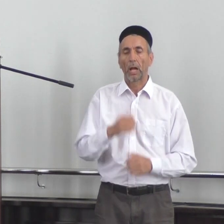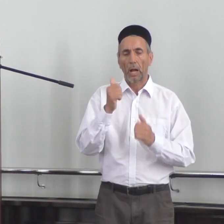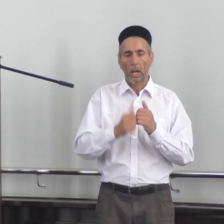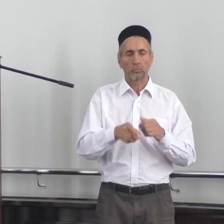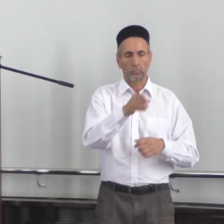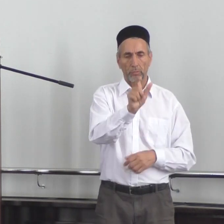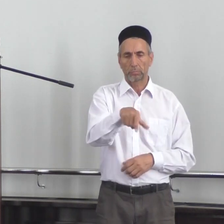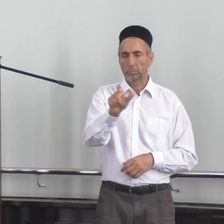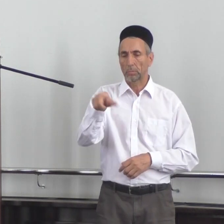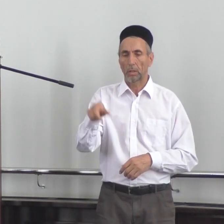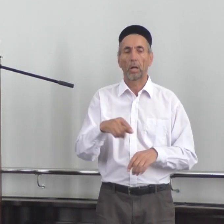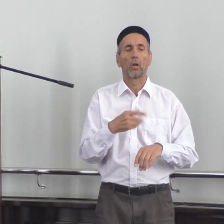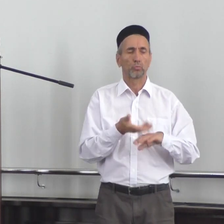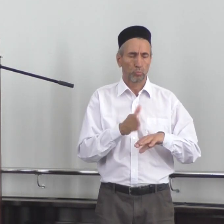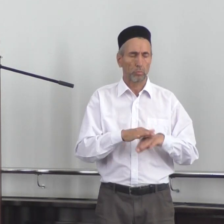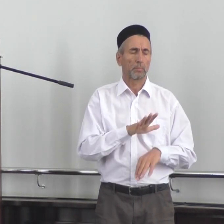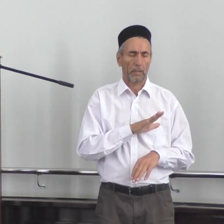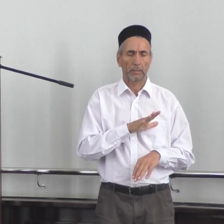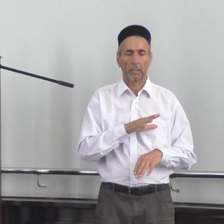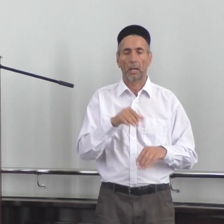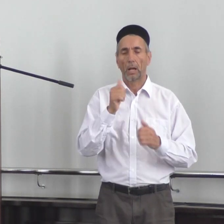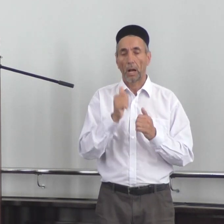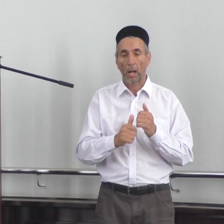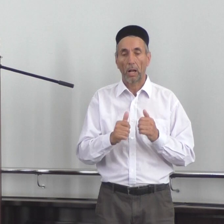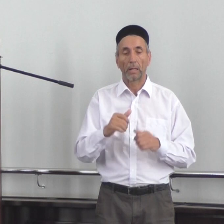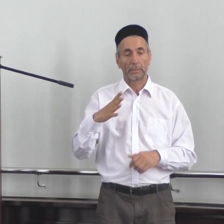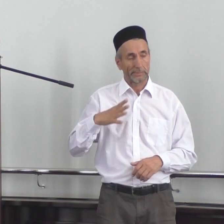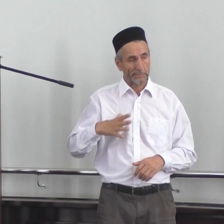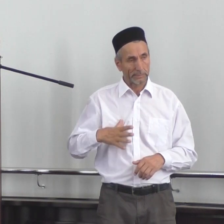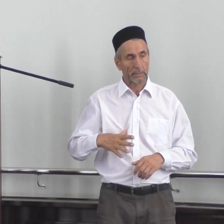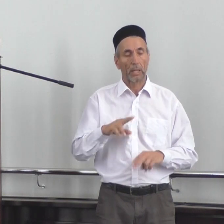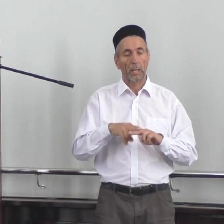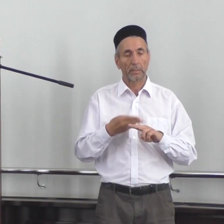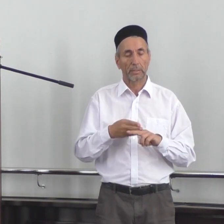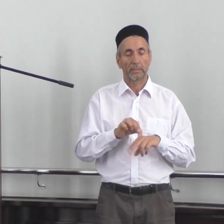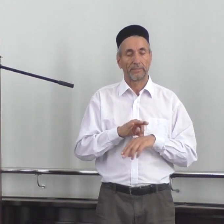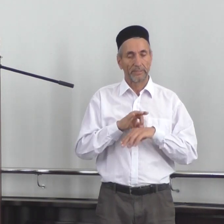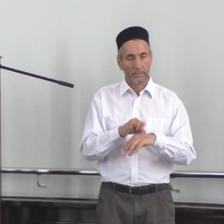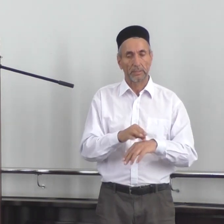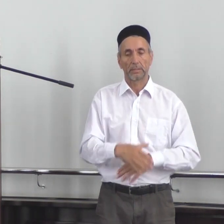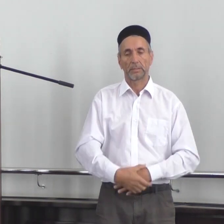Һәрбер кешедә авырлык бар. Әмма күтәрә алырлык авырлык.